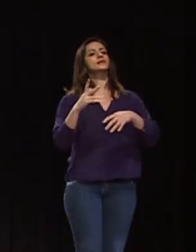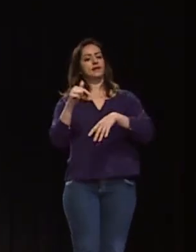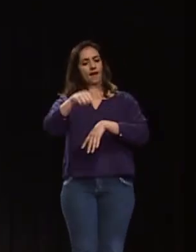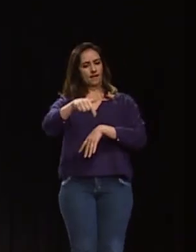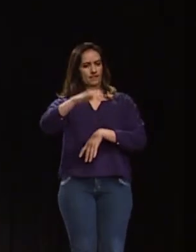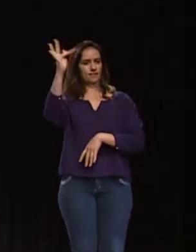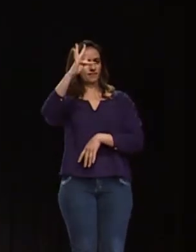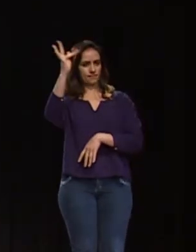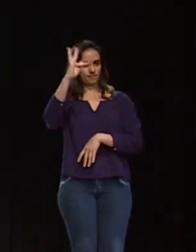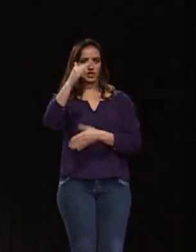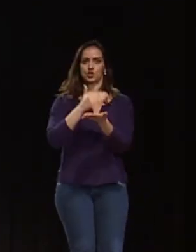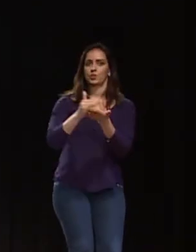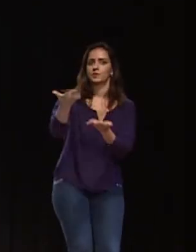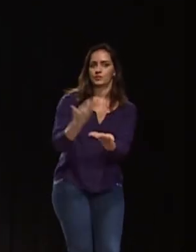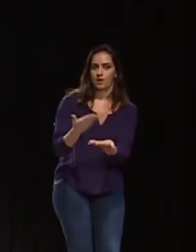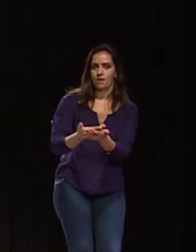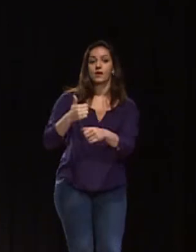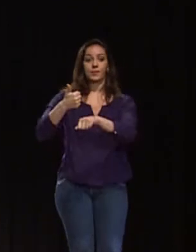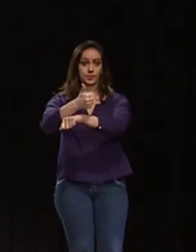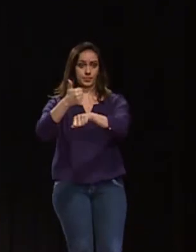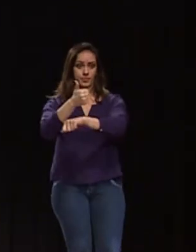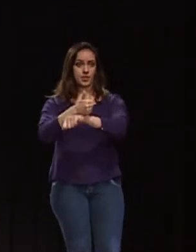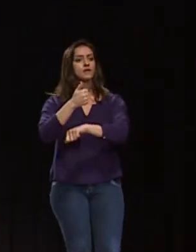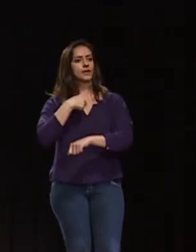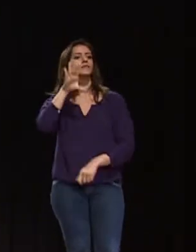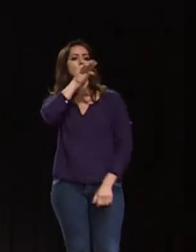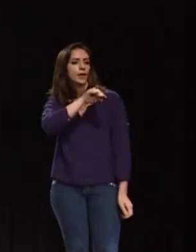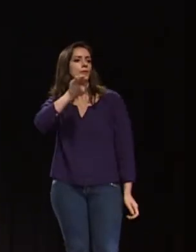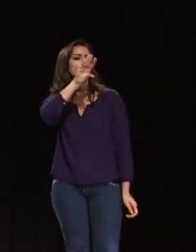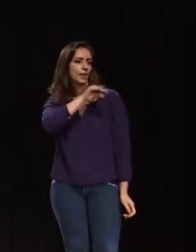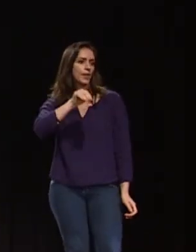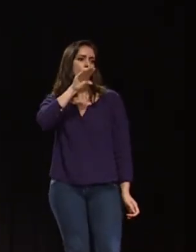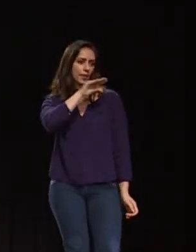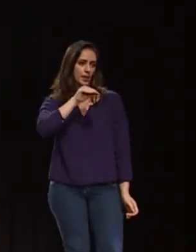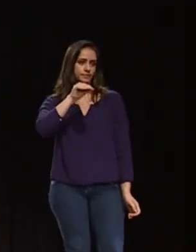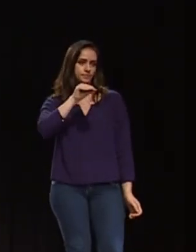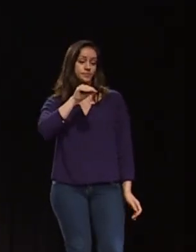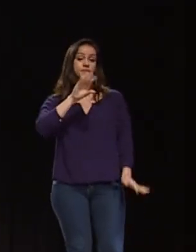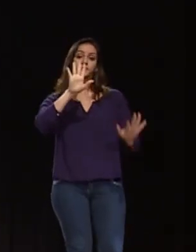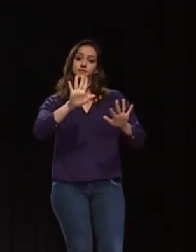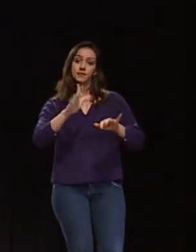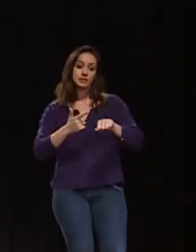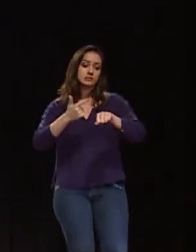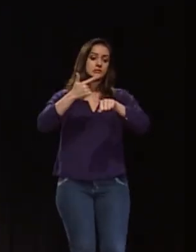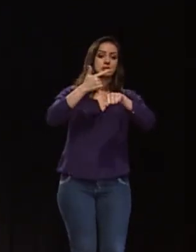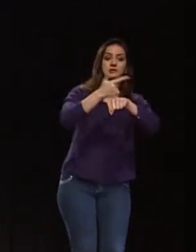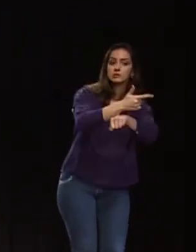Então, aqui na faculdade, quando eu comecei a estudar no primeiro período, e eu falava, né, me comunicava oralmente com os alunos,